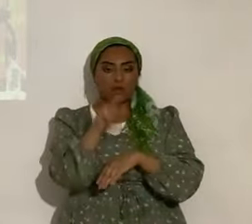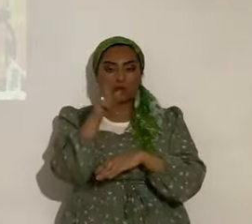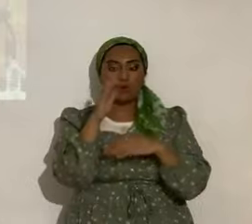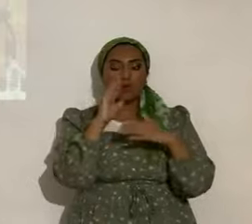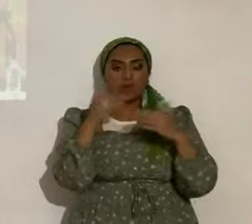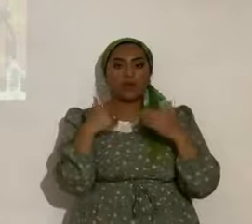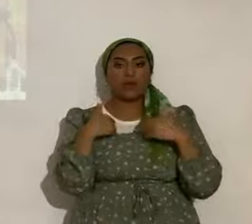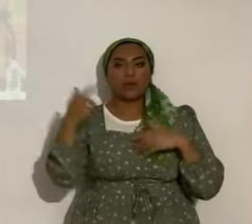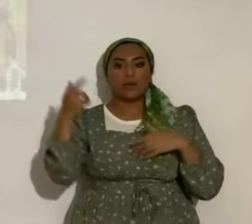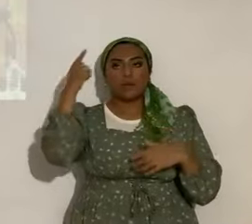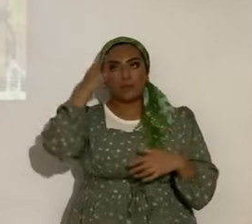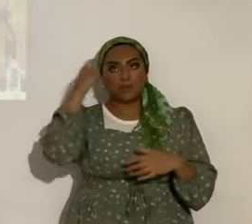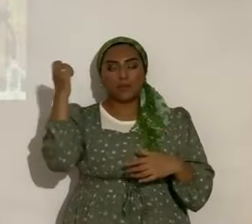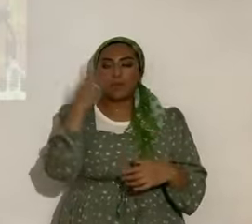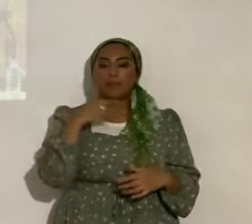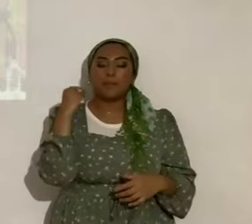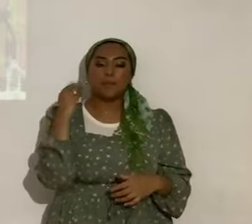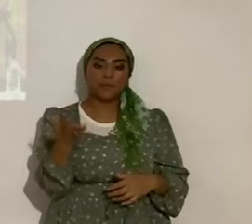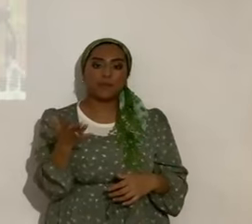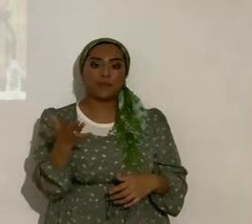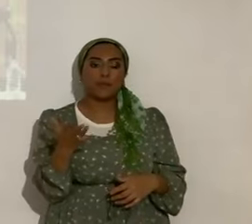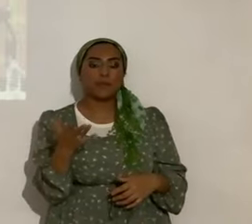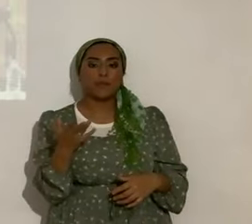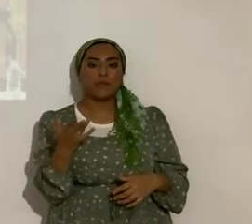unos sueños preciosos, porque